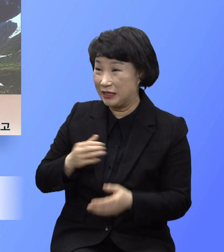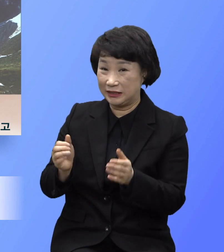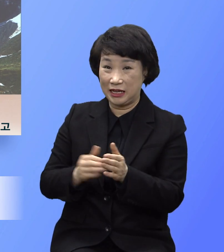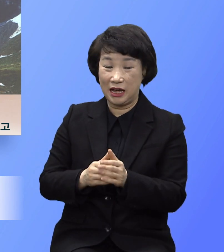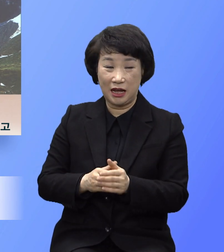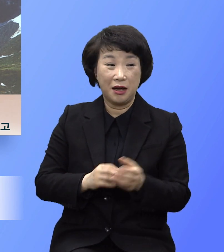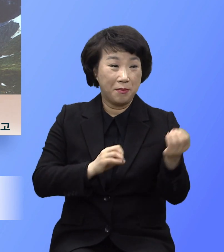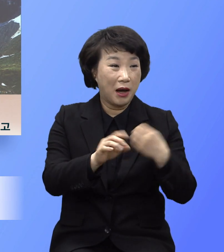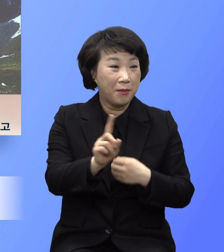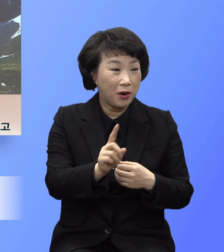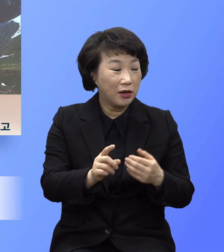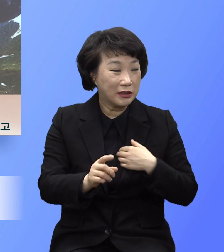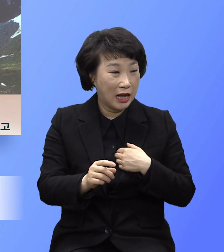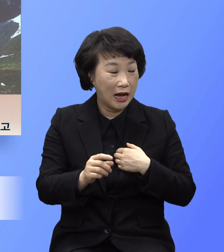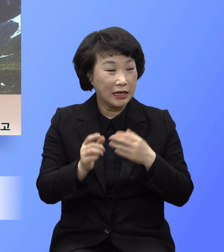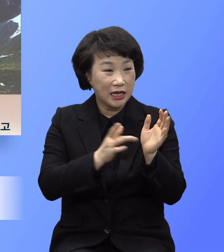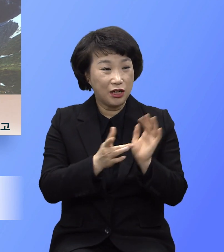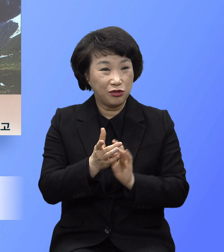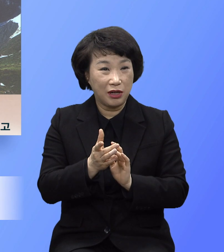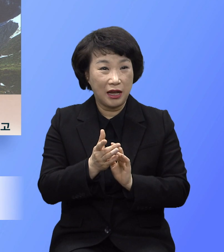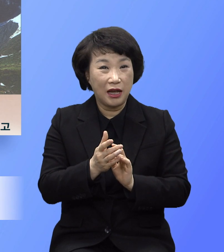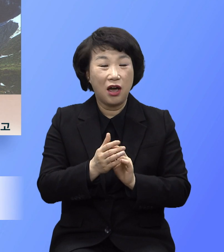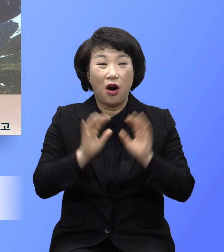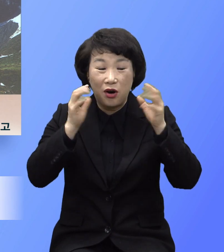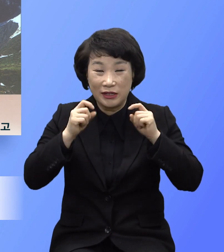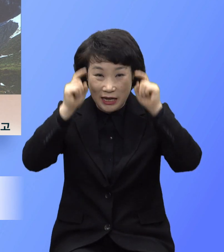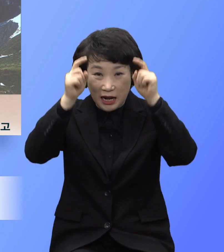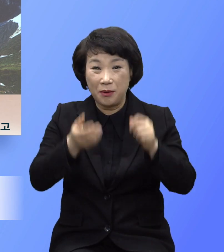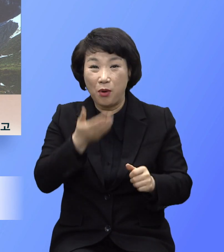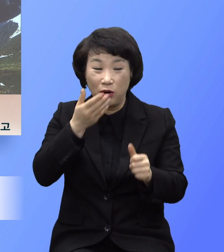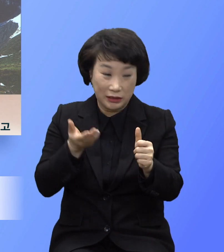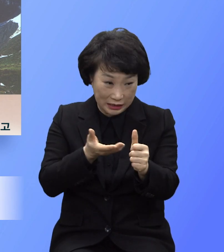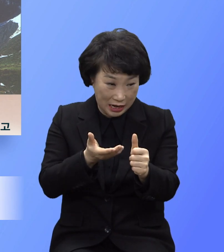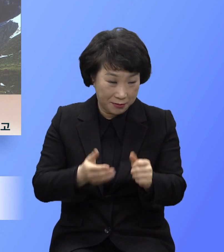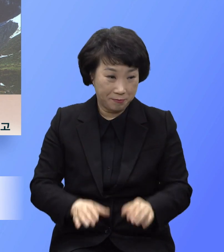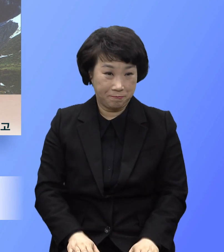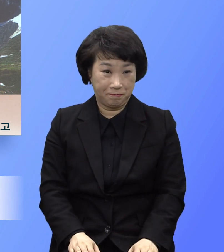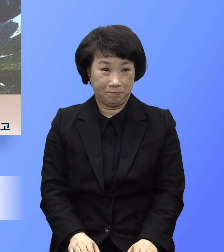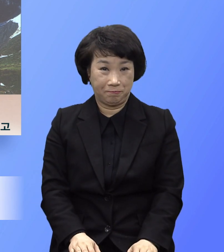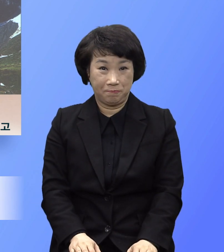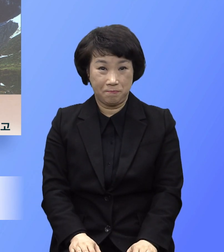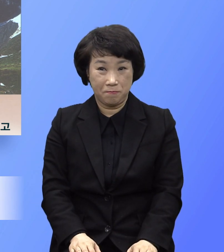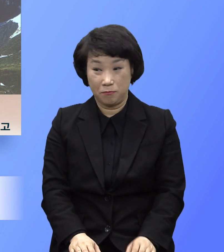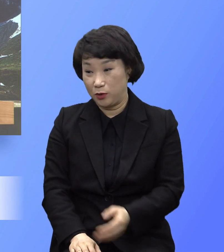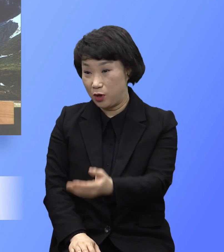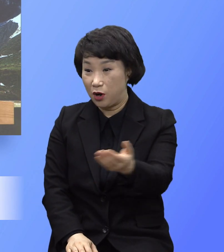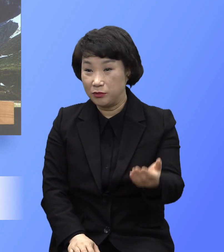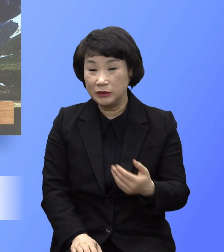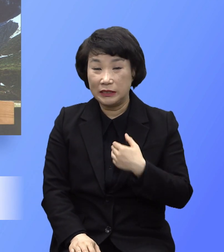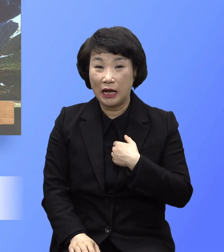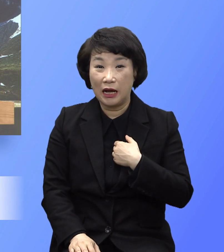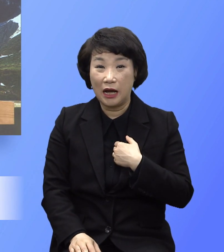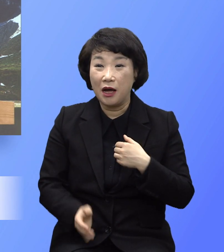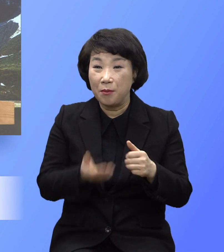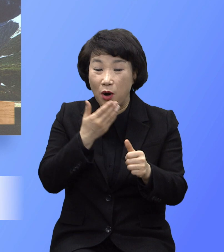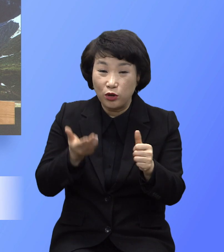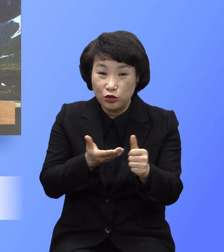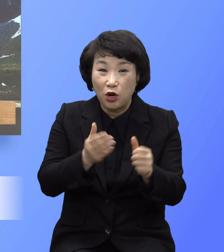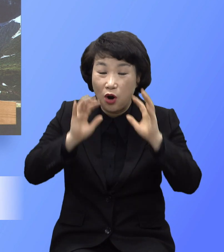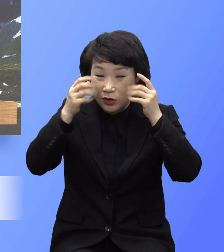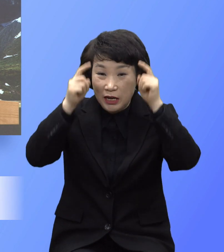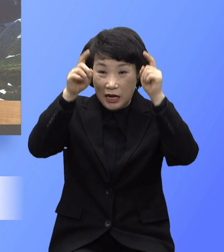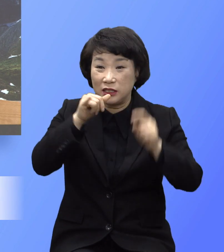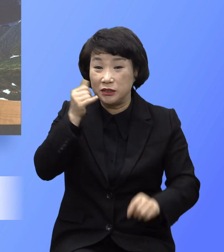아시나이다. 가라사대 내 어린 양을 먹이라. 여러분들은 어린 양이